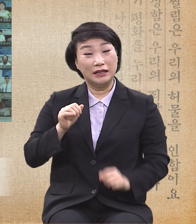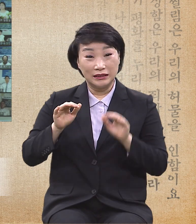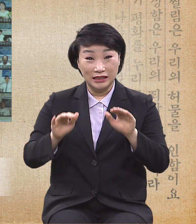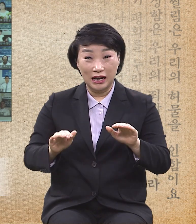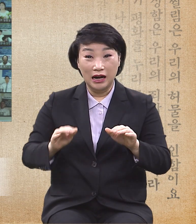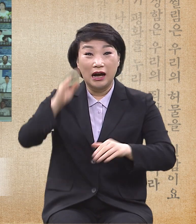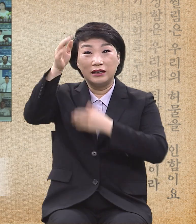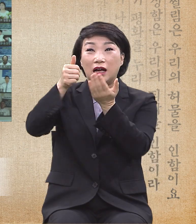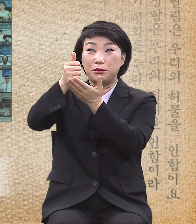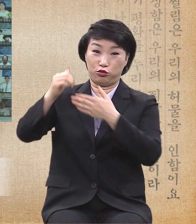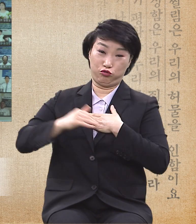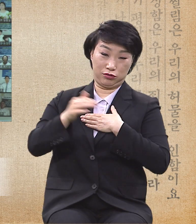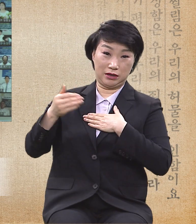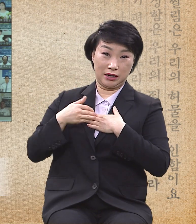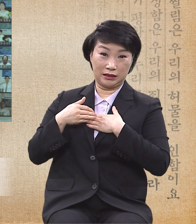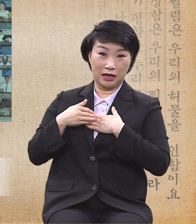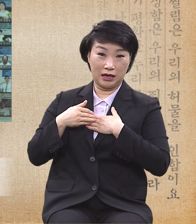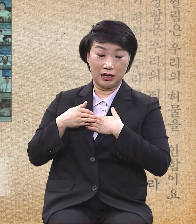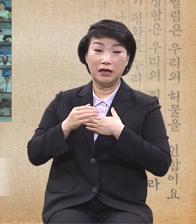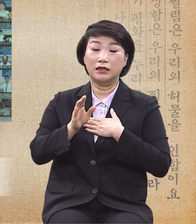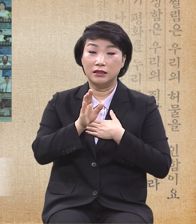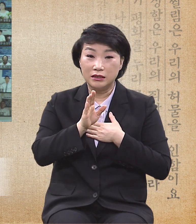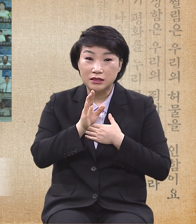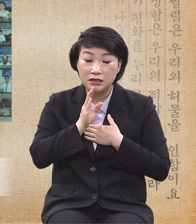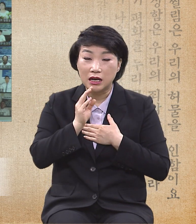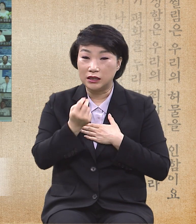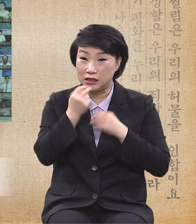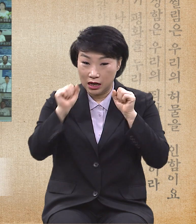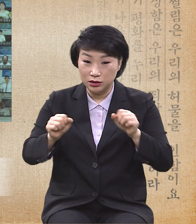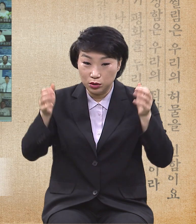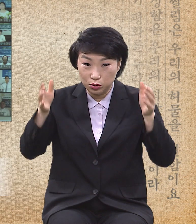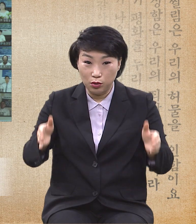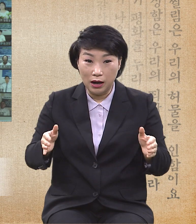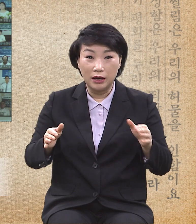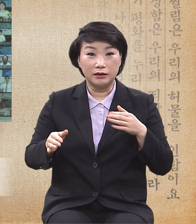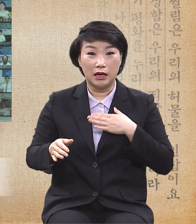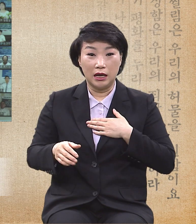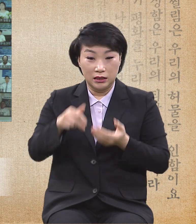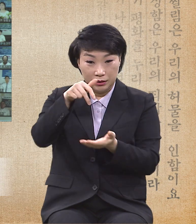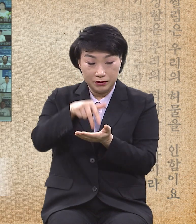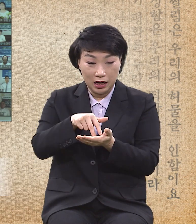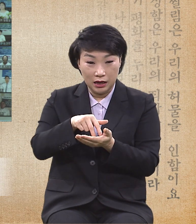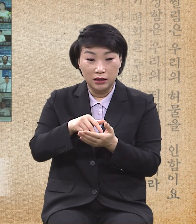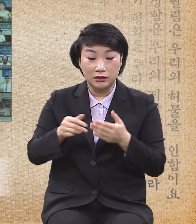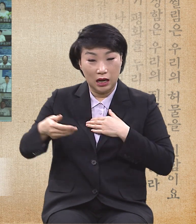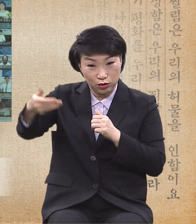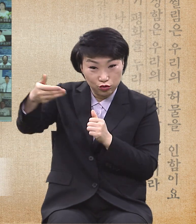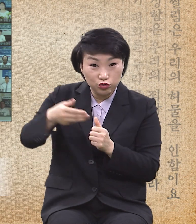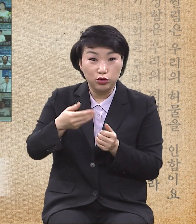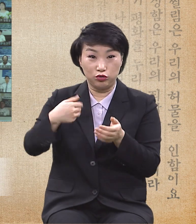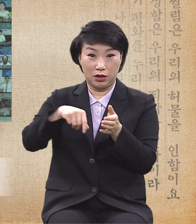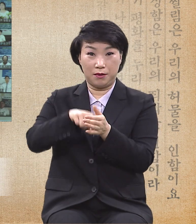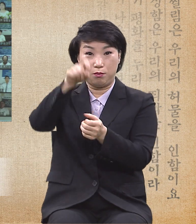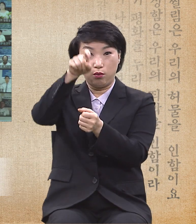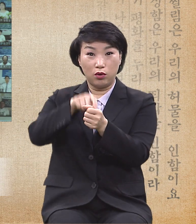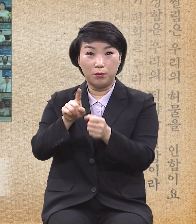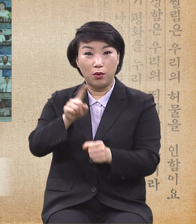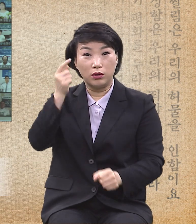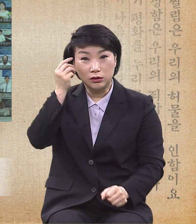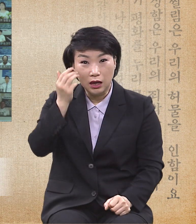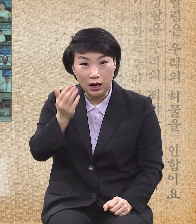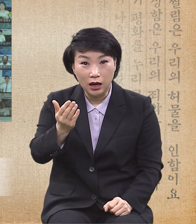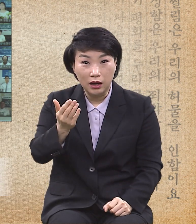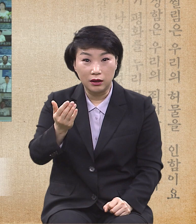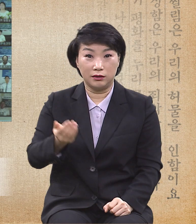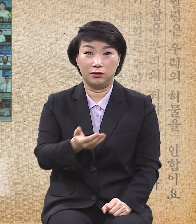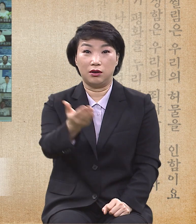하나님이 우리에게 진짜 이 땅에서 현실 속에서 주시고자 하시는 목적이 무엇인가